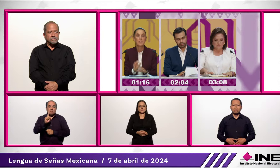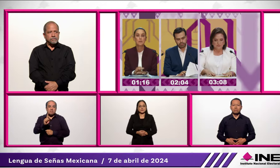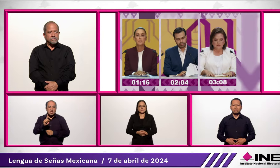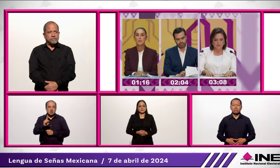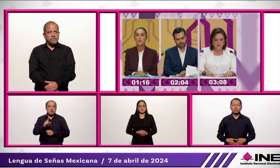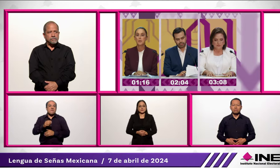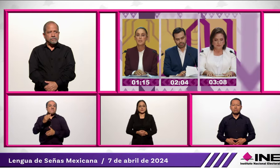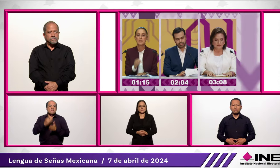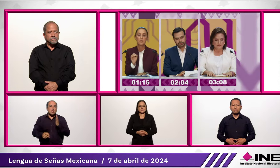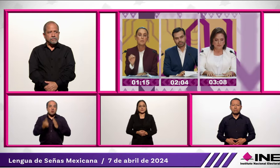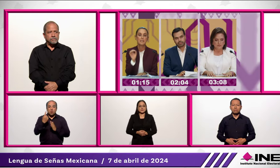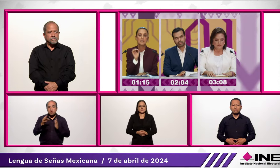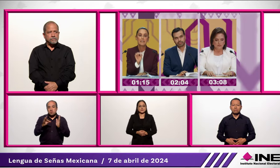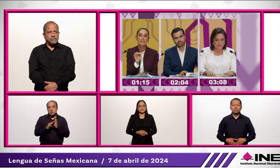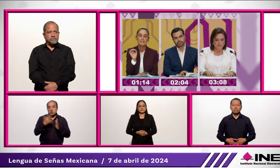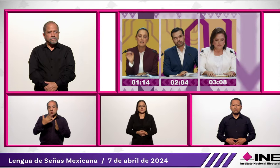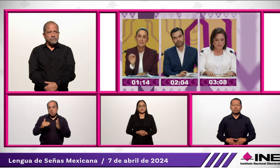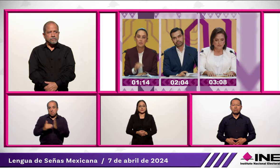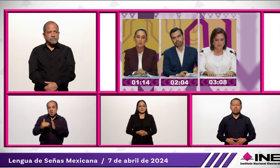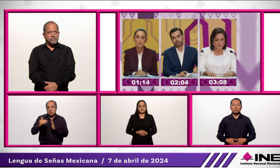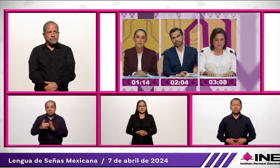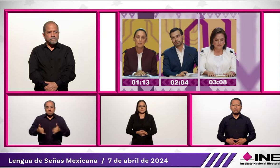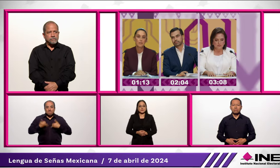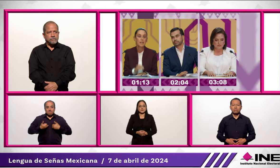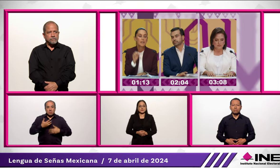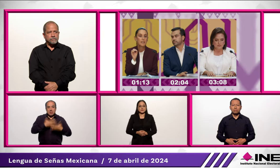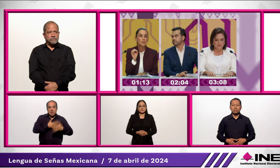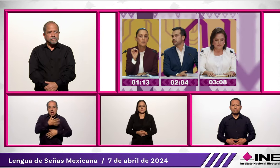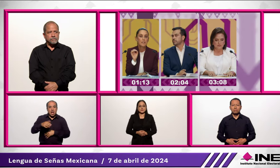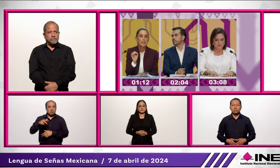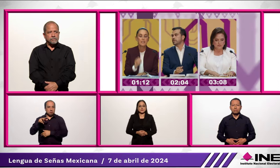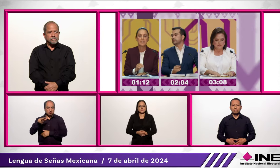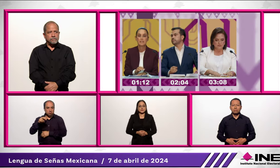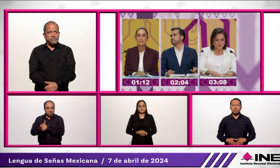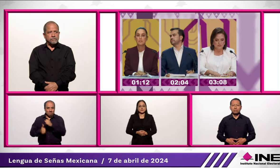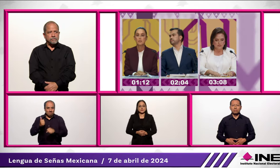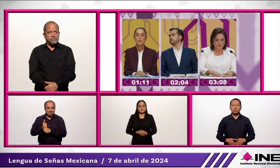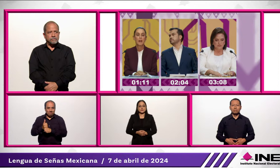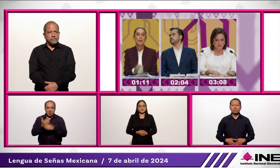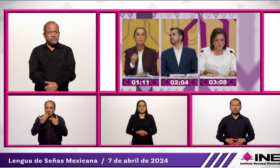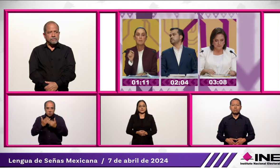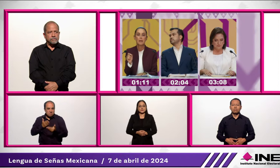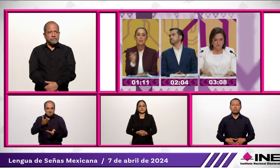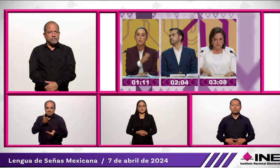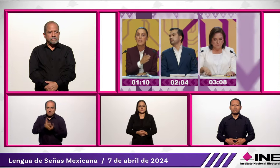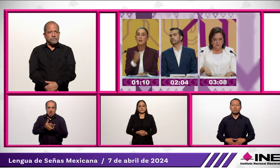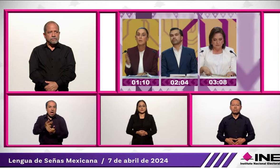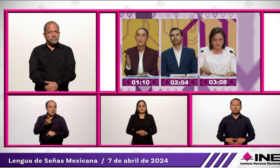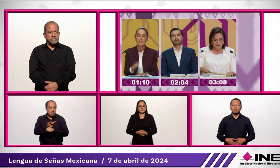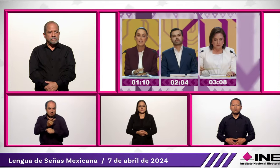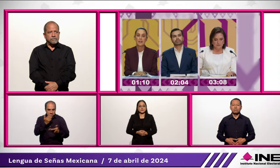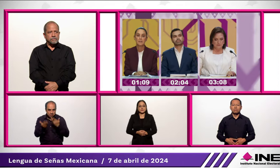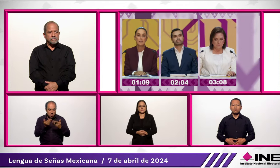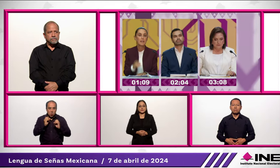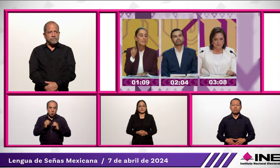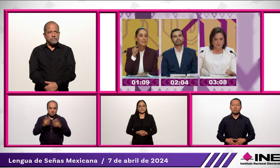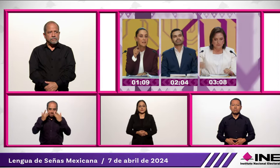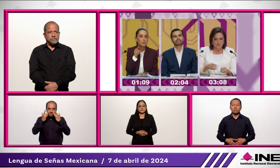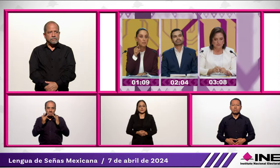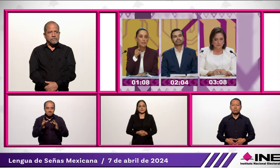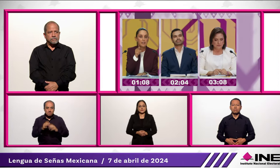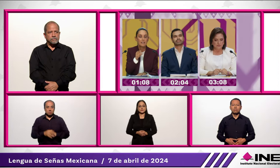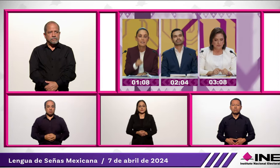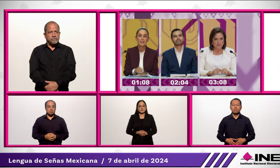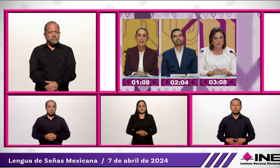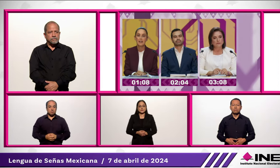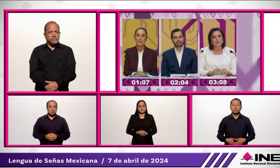1.5 millones de jóvenes de 15 a 18 años que no tienen acceso a la preparatoria o que la dejaron.